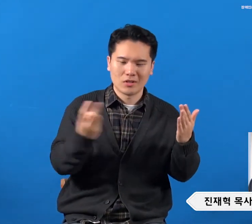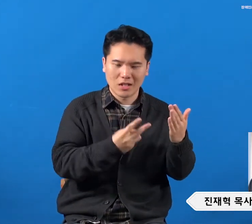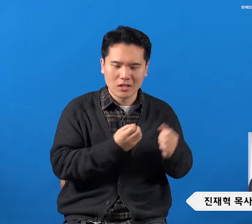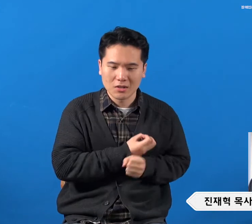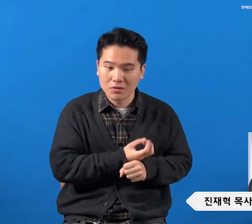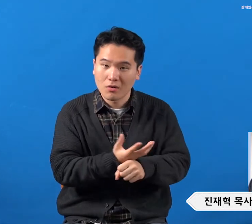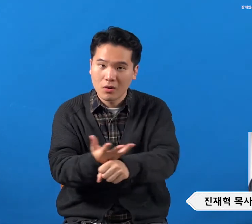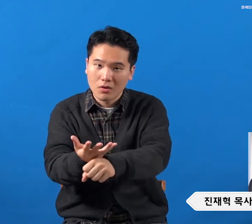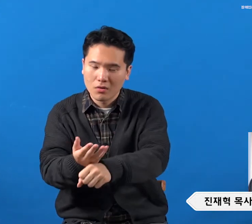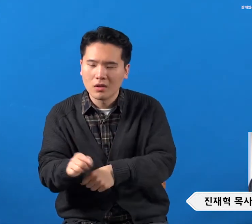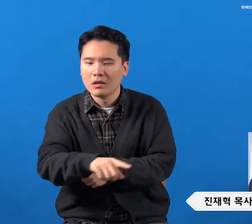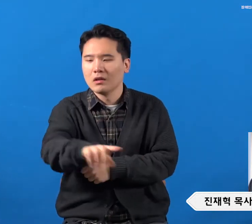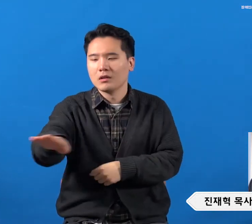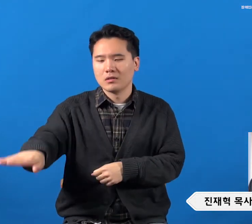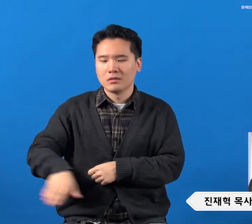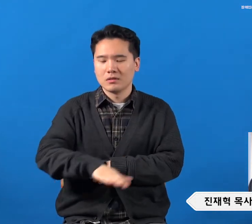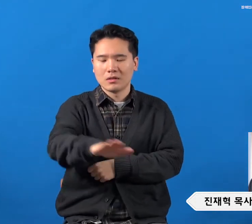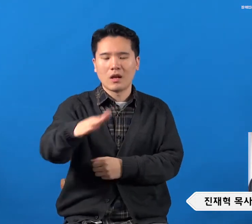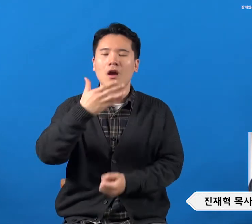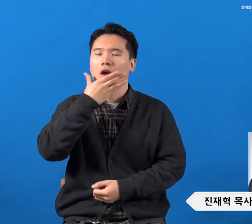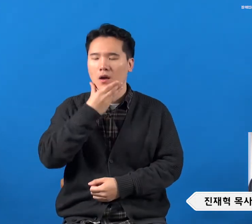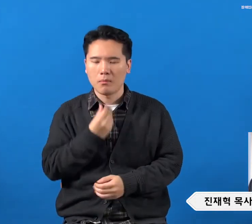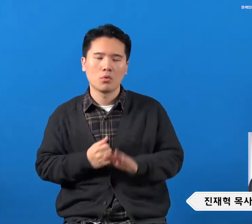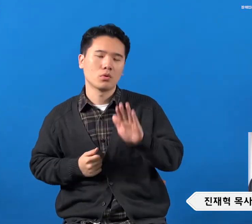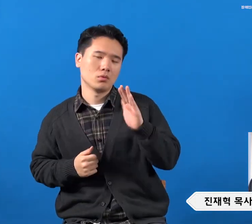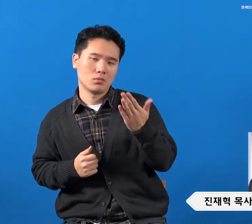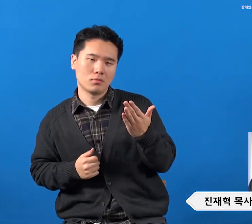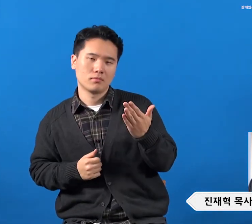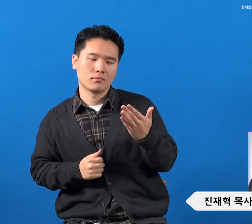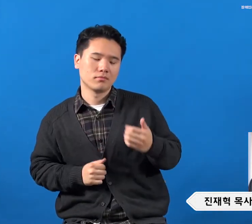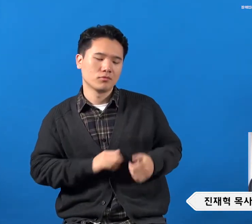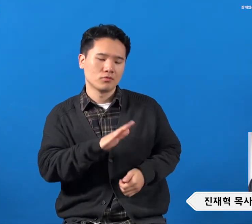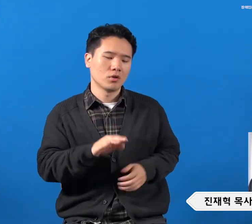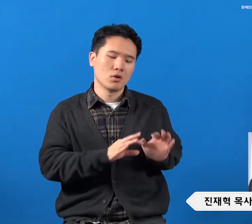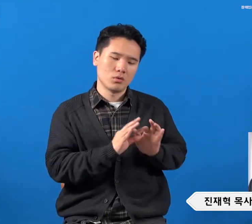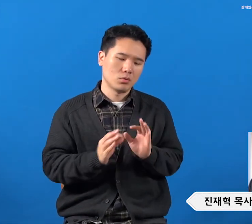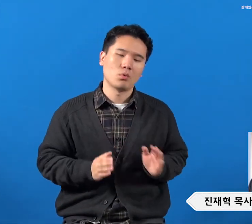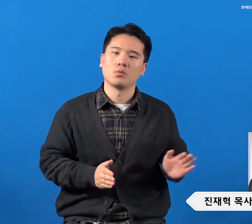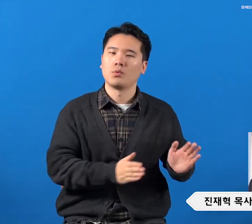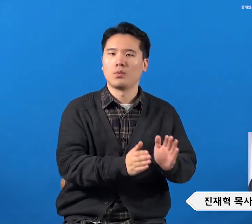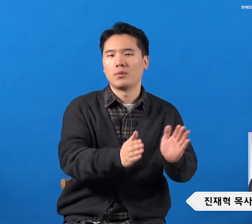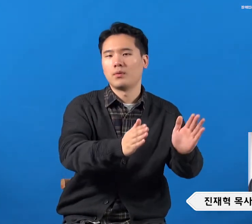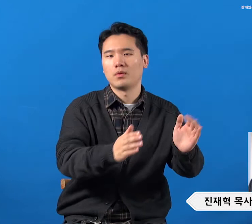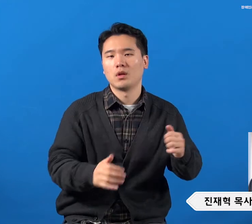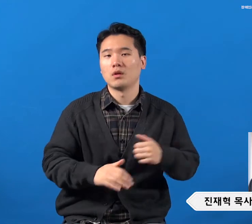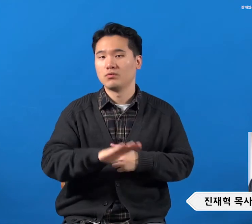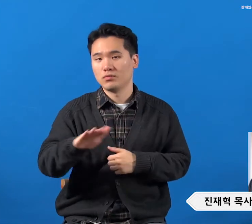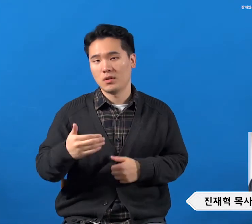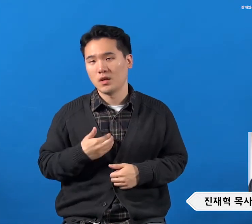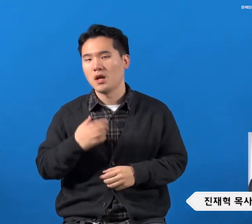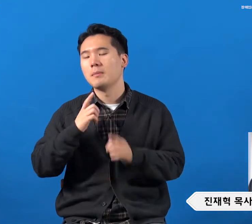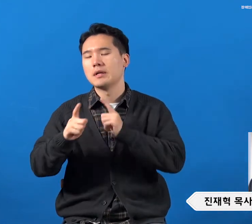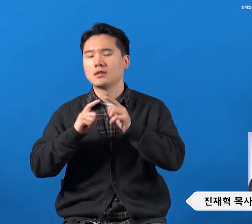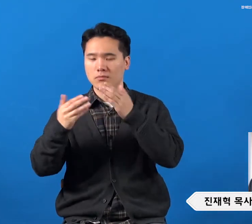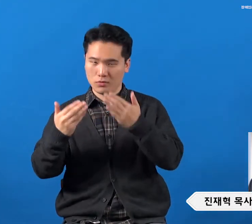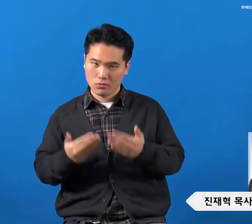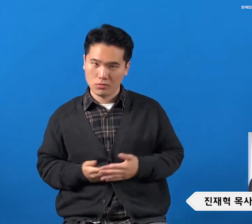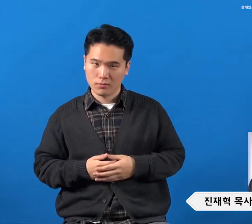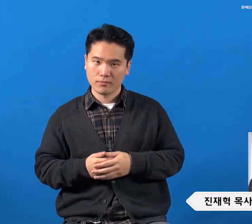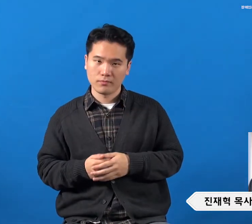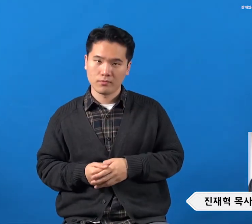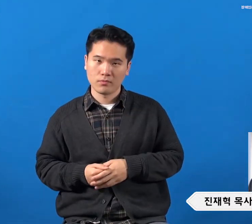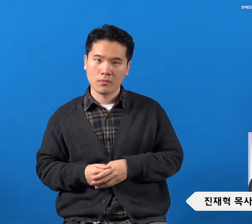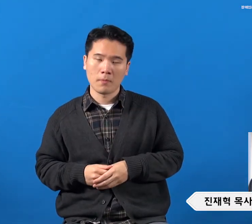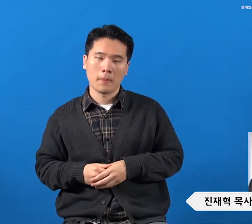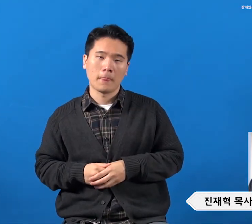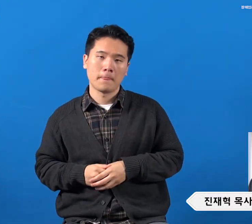되어 그들의 행복이 될 수 있는 축복의 통로, 오늘 하나님 우리 가운데 말씀합니다.